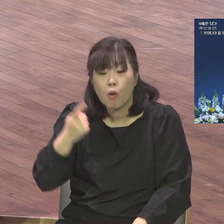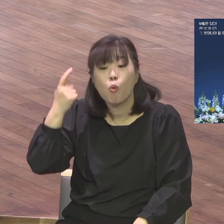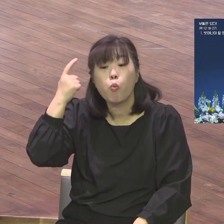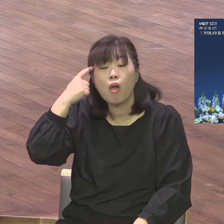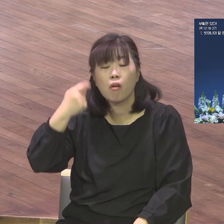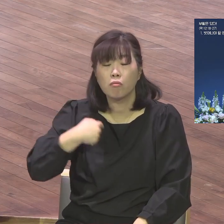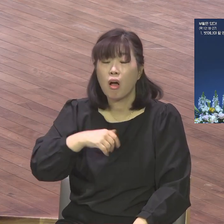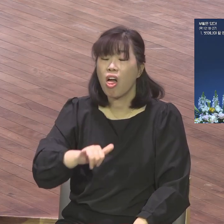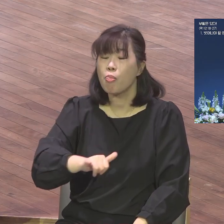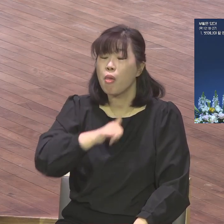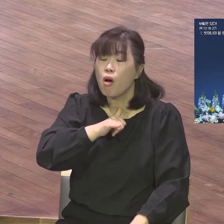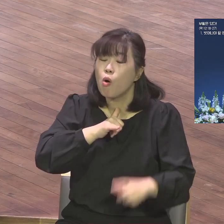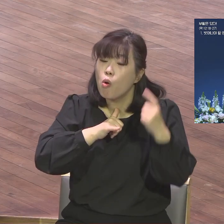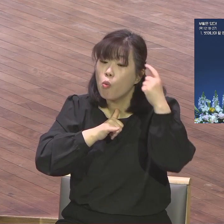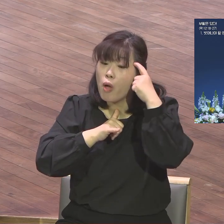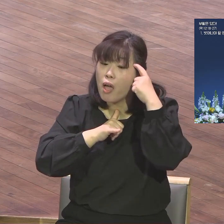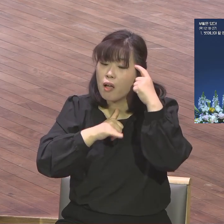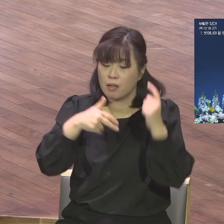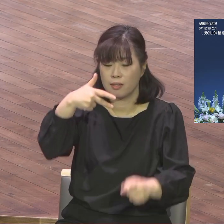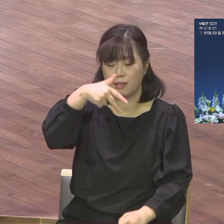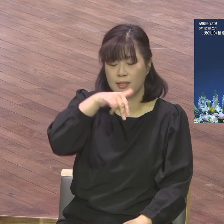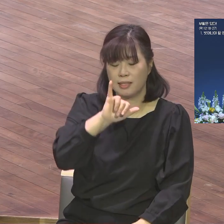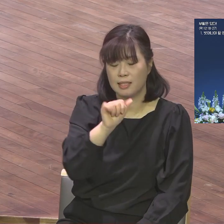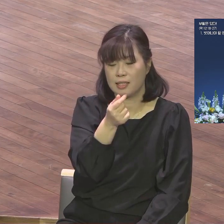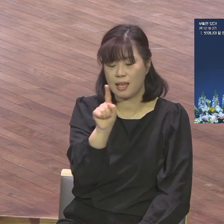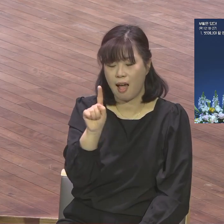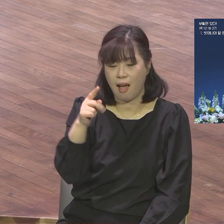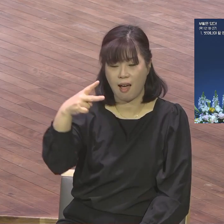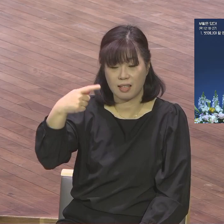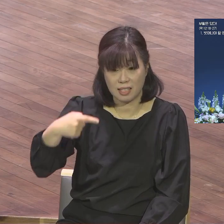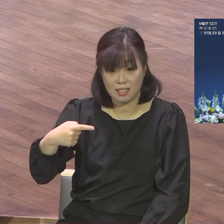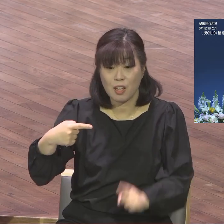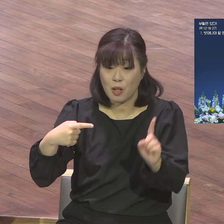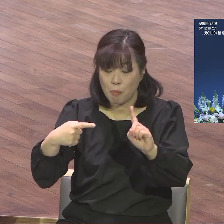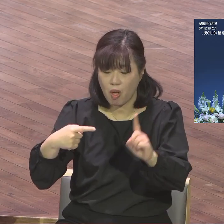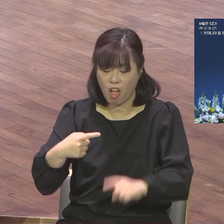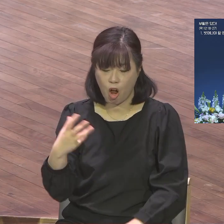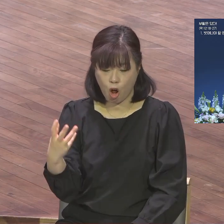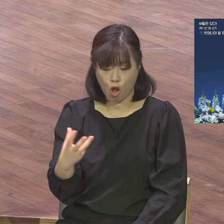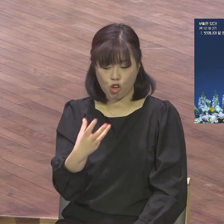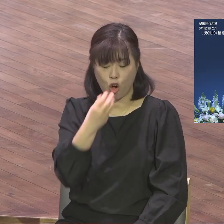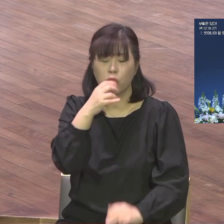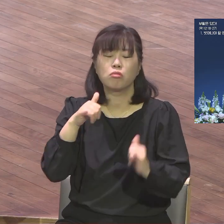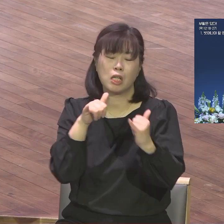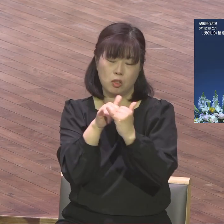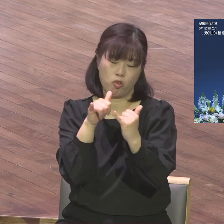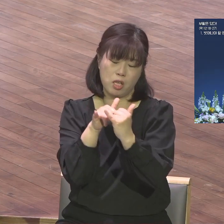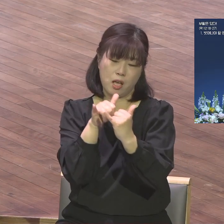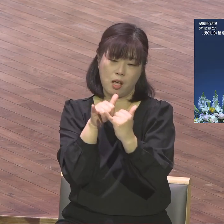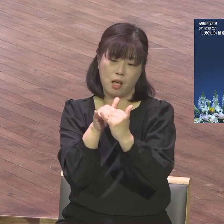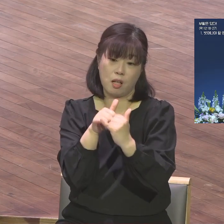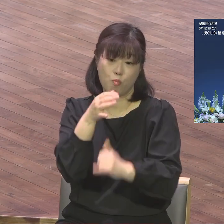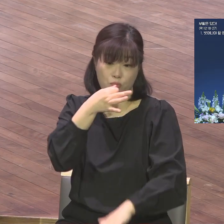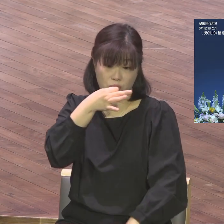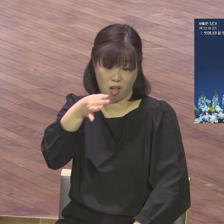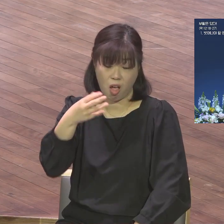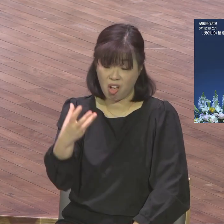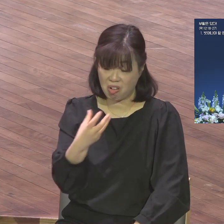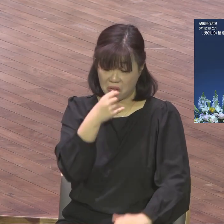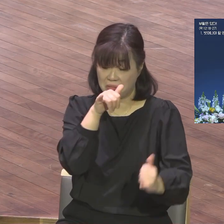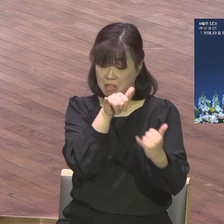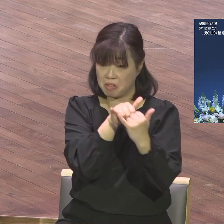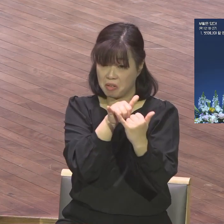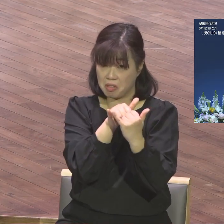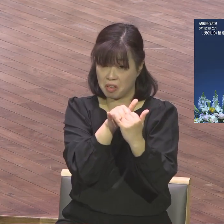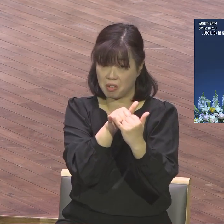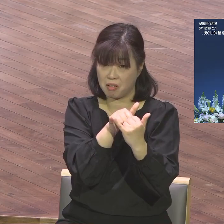지하드라 그럽니다. 지하드가 거룩한 성전이라 전쟁이라 그렇게 말을 하는데, 제가